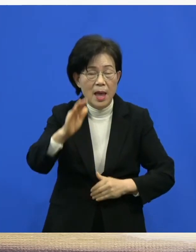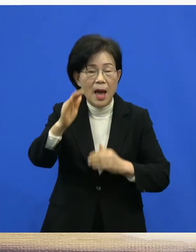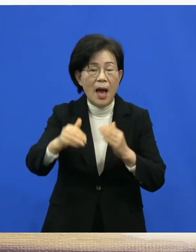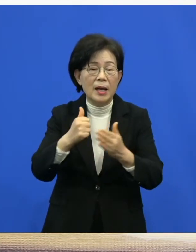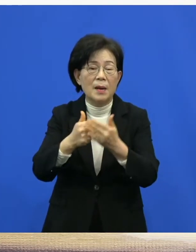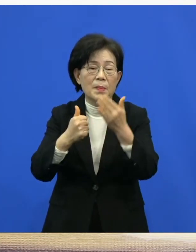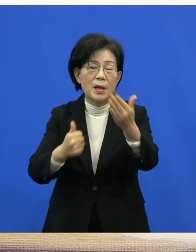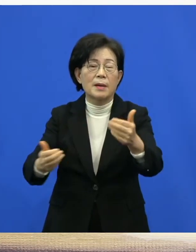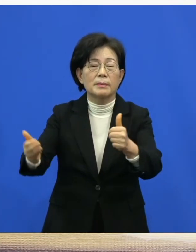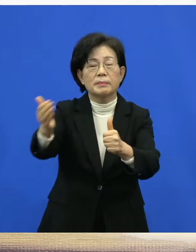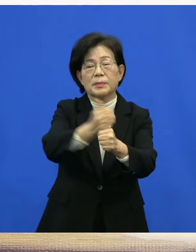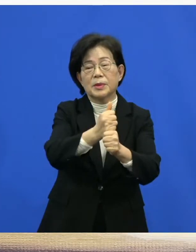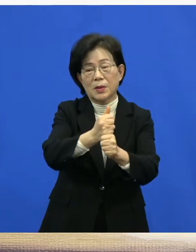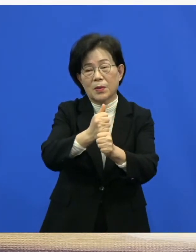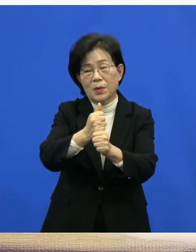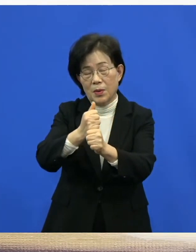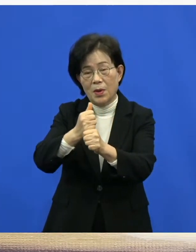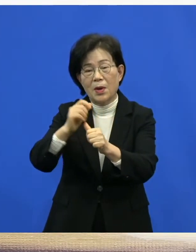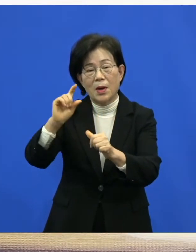버리지 않는다.